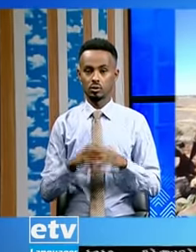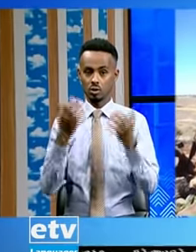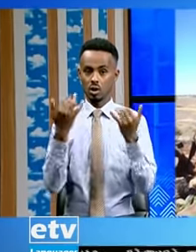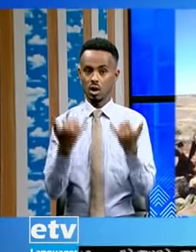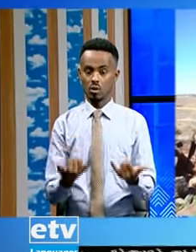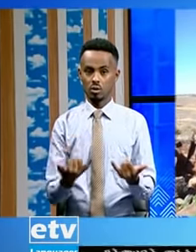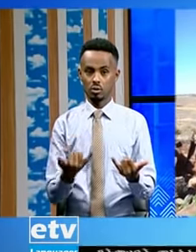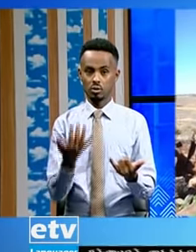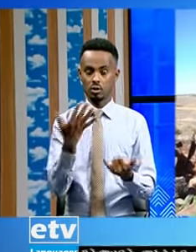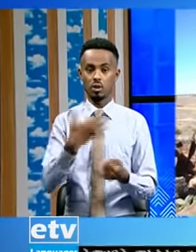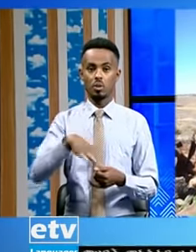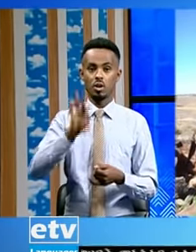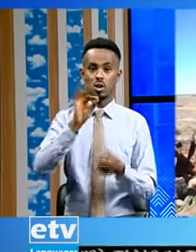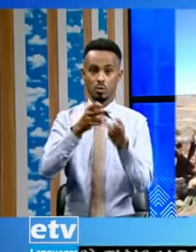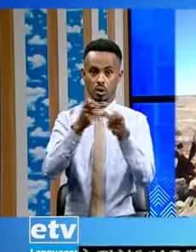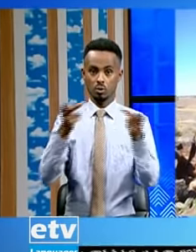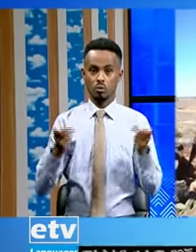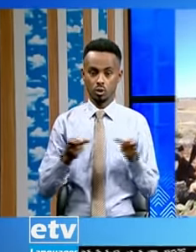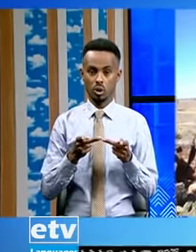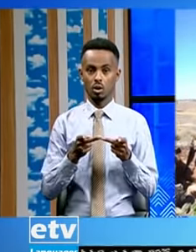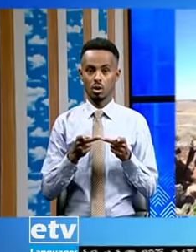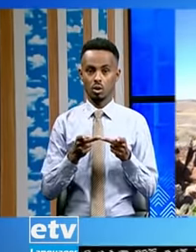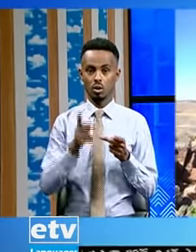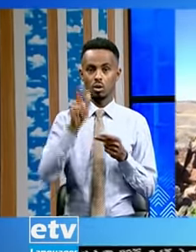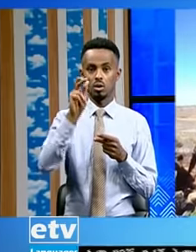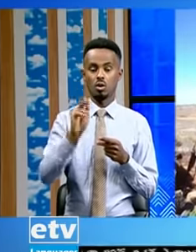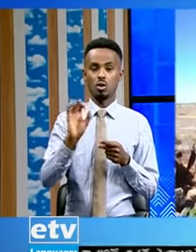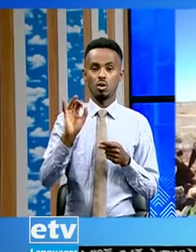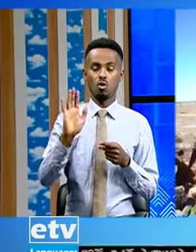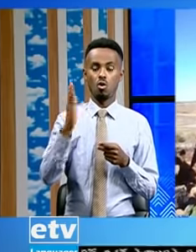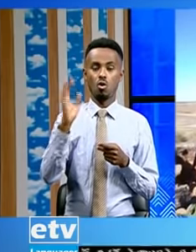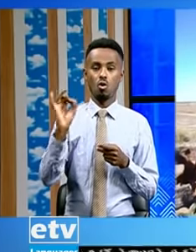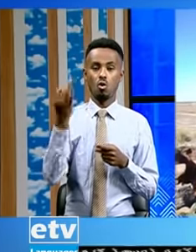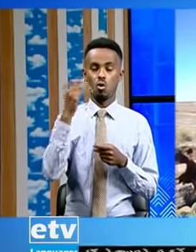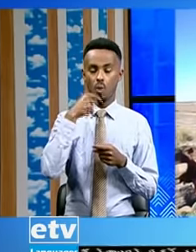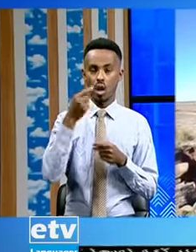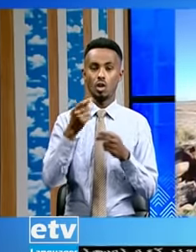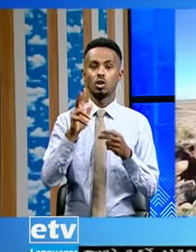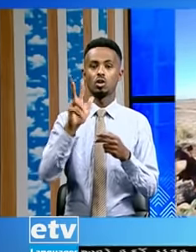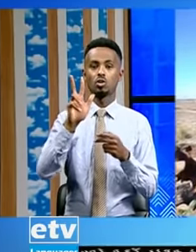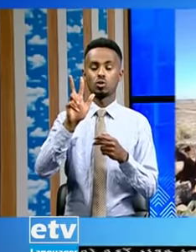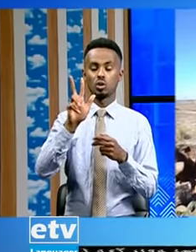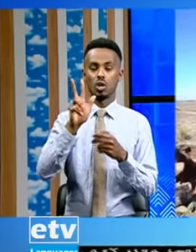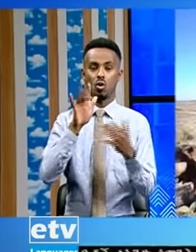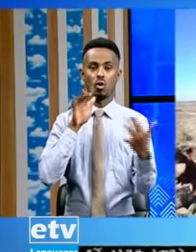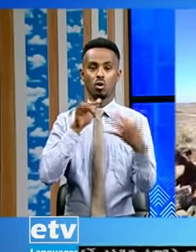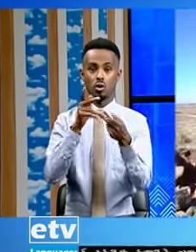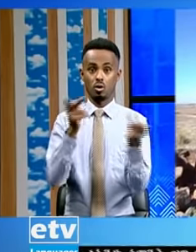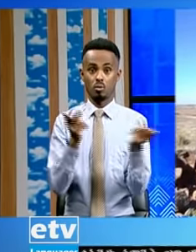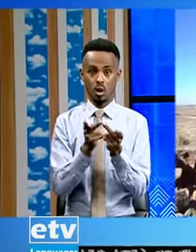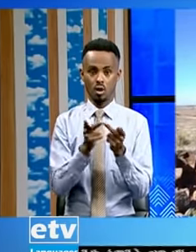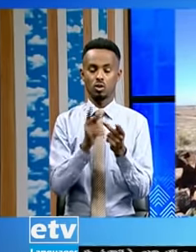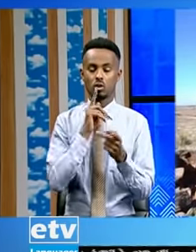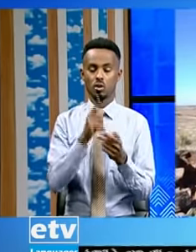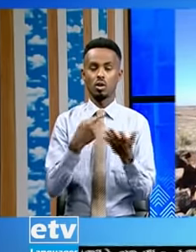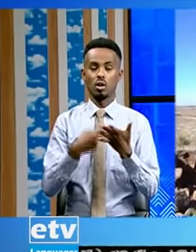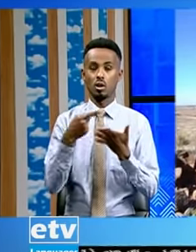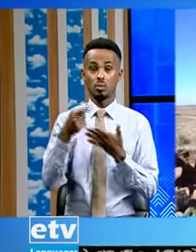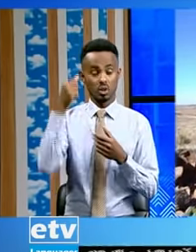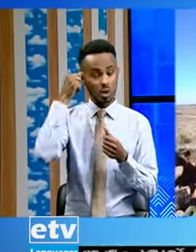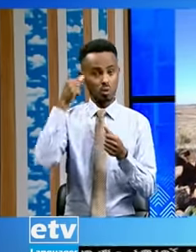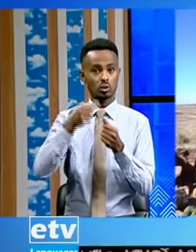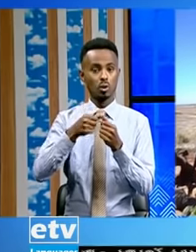አሁን የምንገኝበት ስፍራ ደጎሎ ይባላል። ሶስተኛው ግንባራችን ነው። እንግዲህ